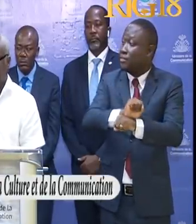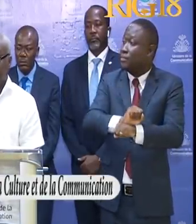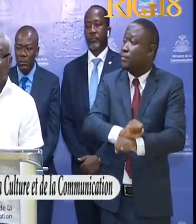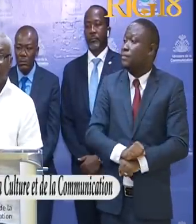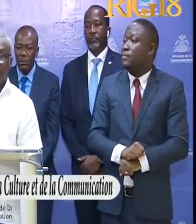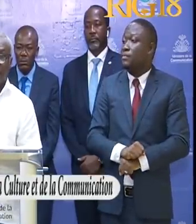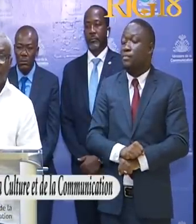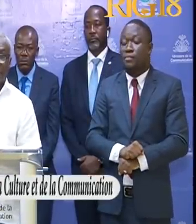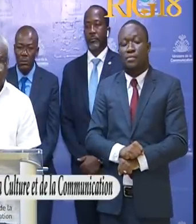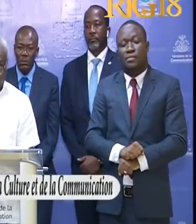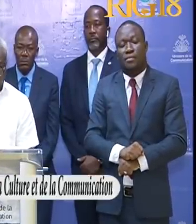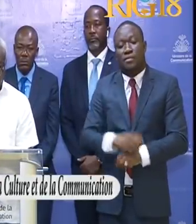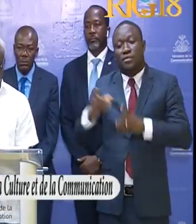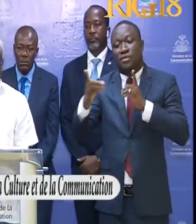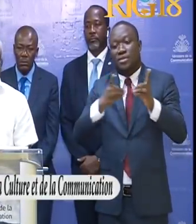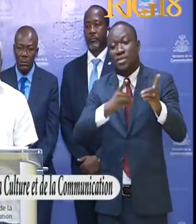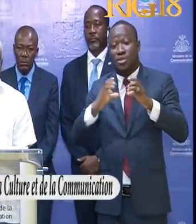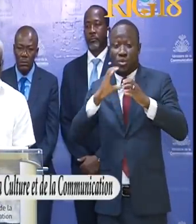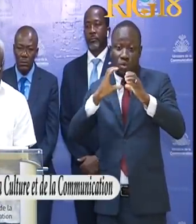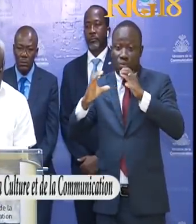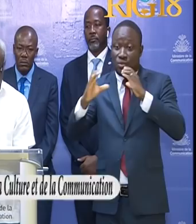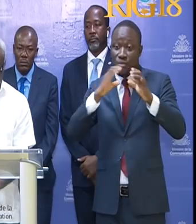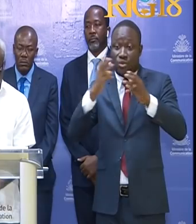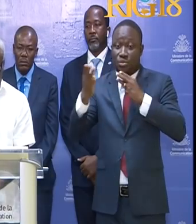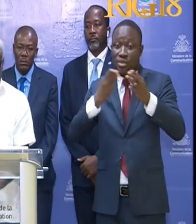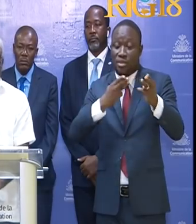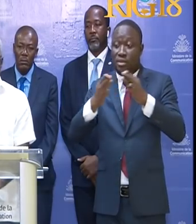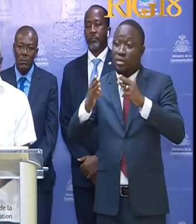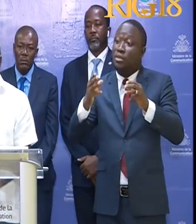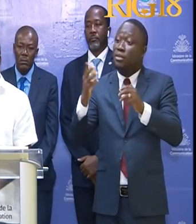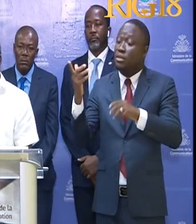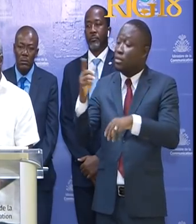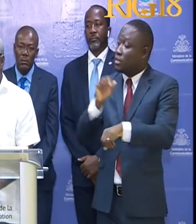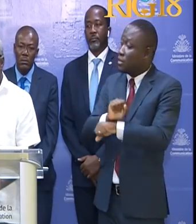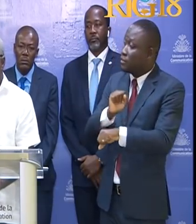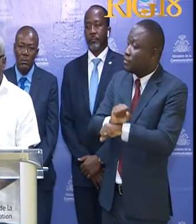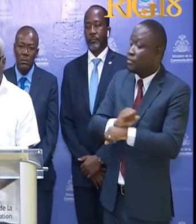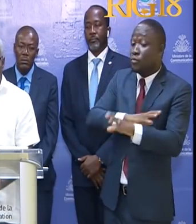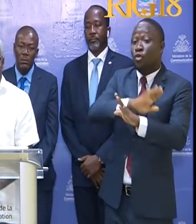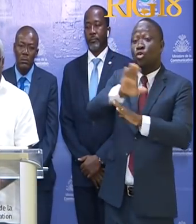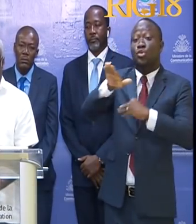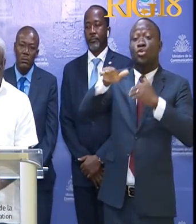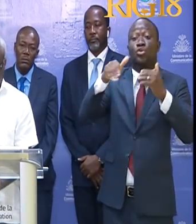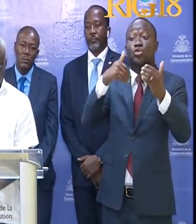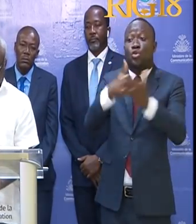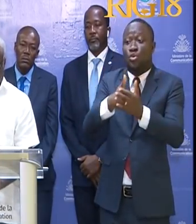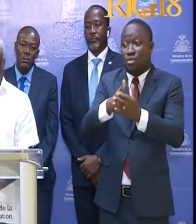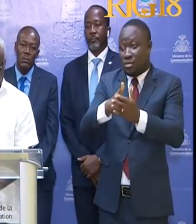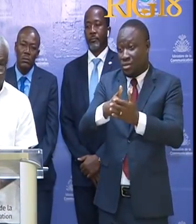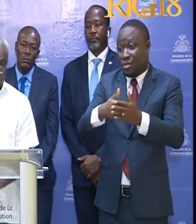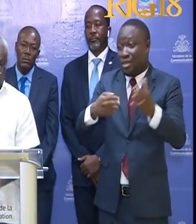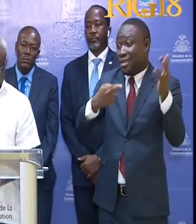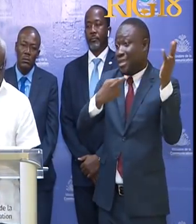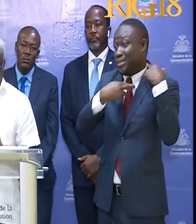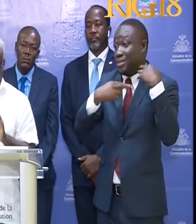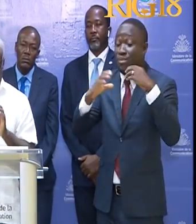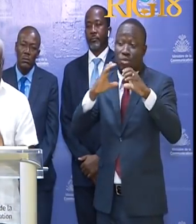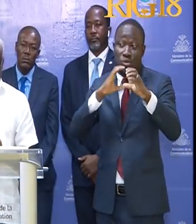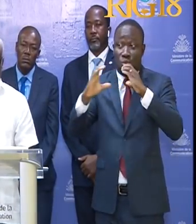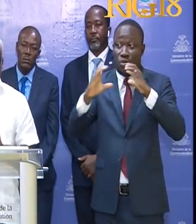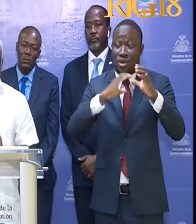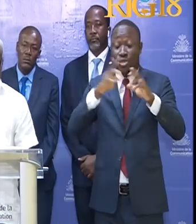travail, le directeur de communication du ministère avec qui j'ai travaillé. Toutes les unités de